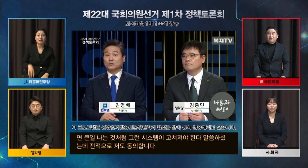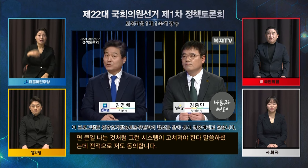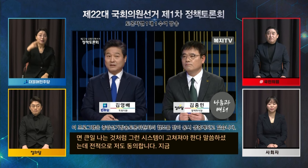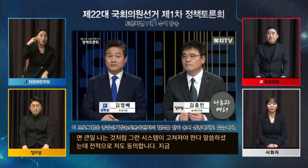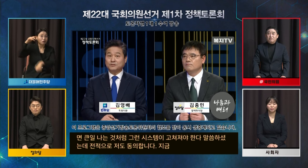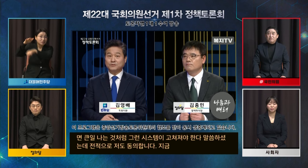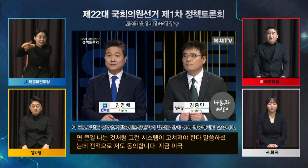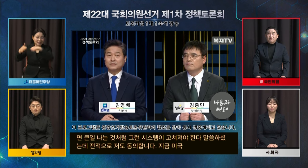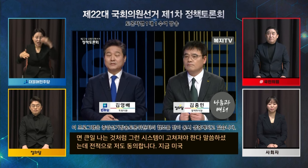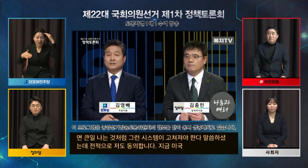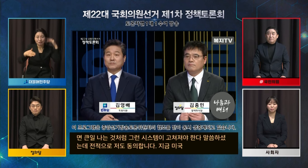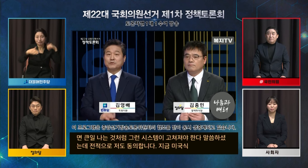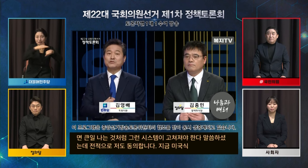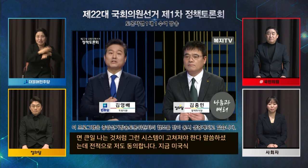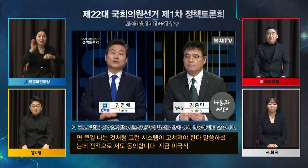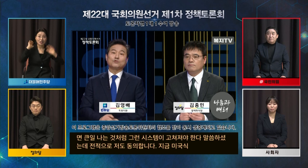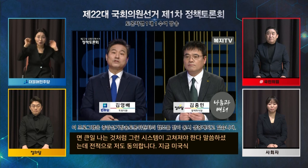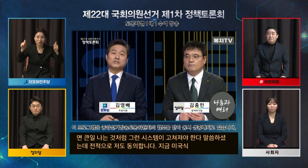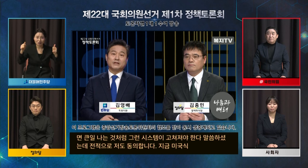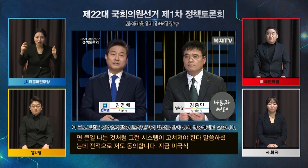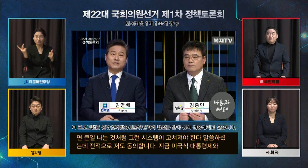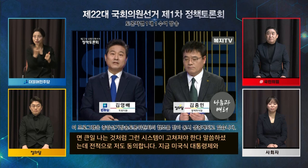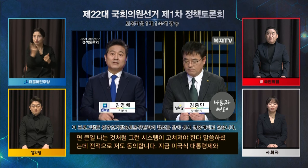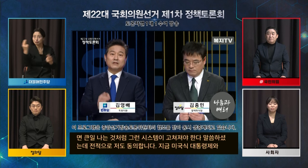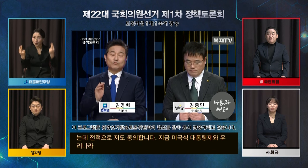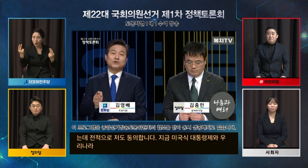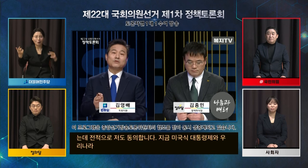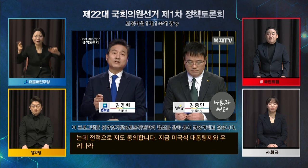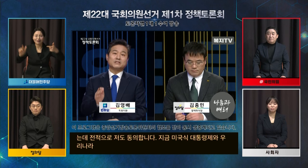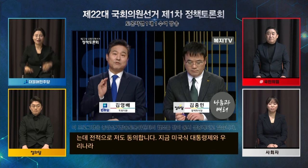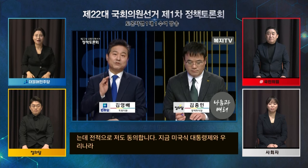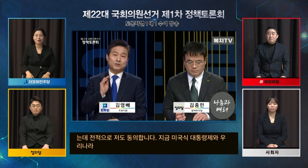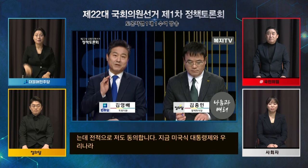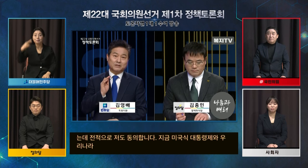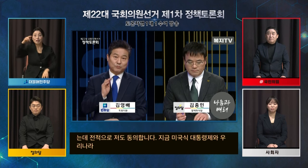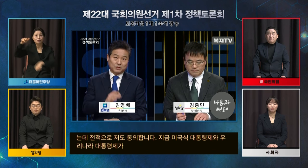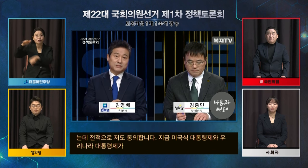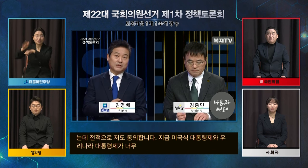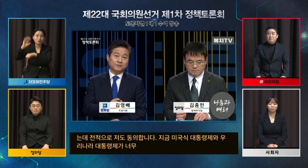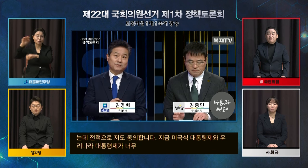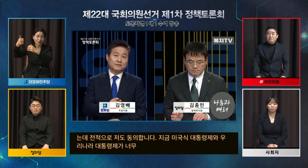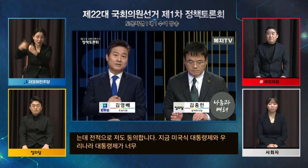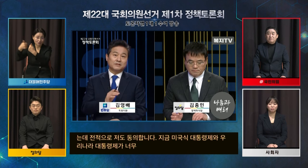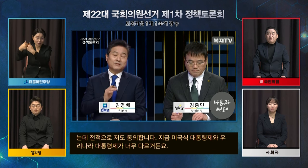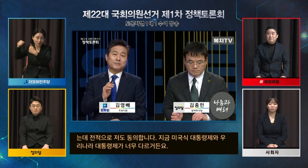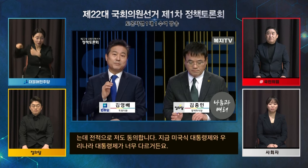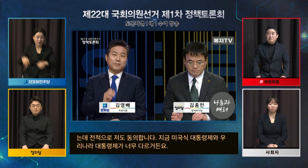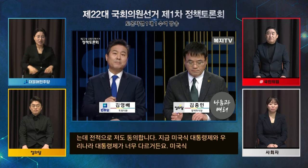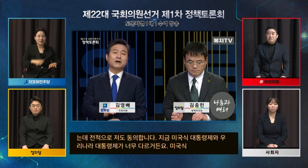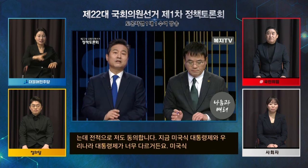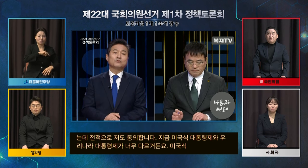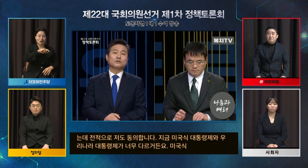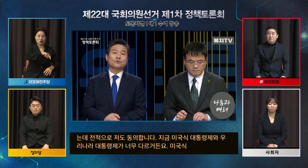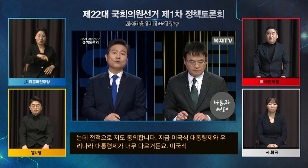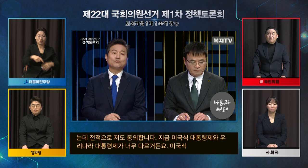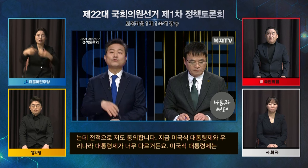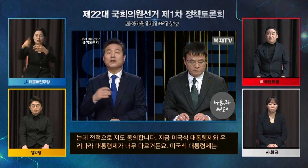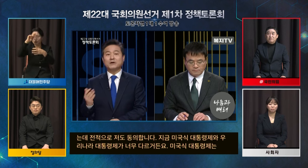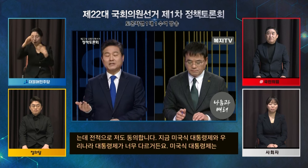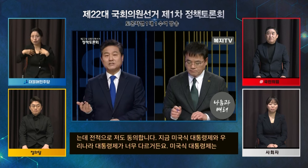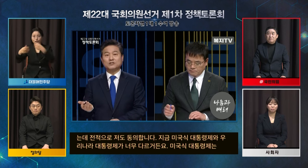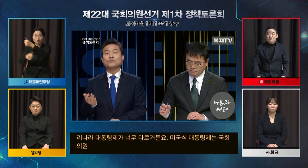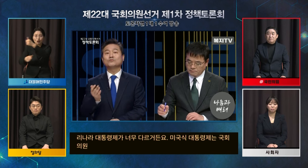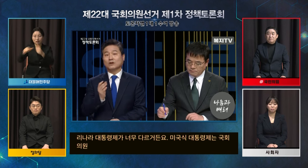대통령제가 너무 다르거든요. 미국식 대통령제에는 국회의원이 장관으로 입각을 못하잖아요. 그다음에 법안 발의권도